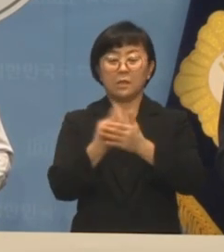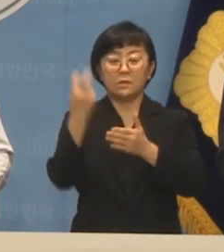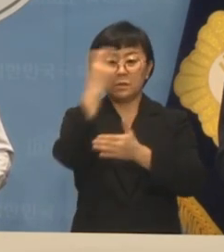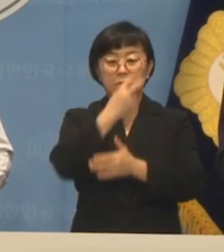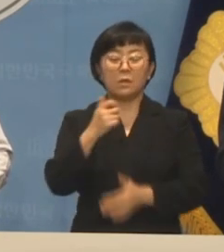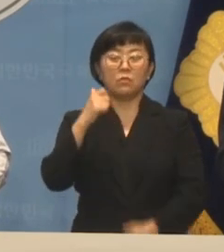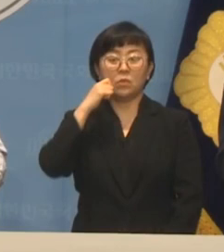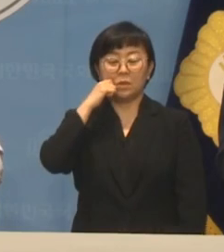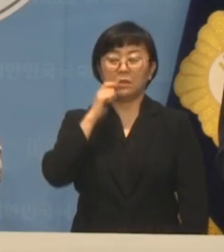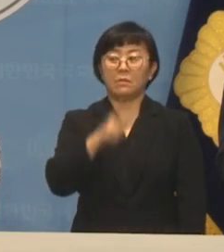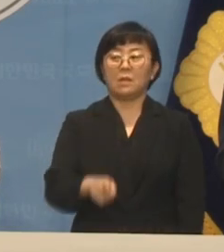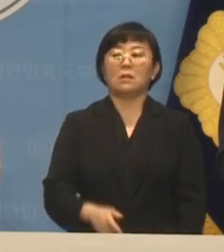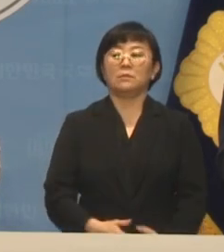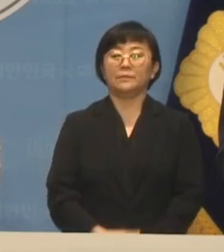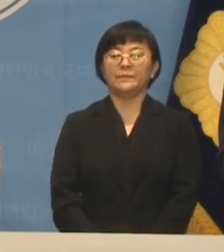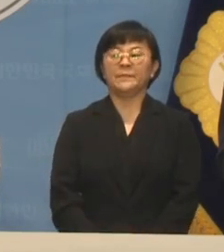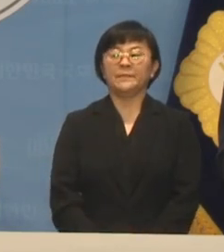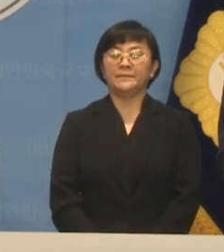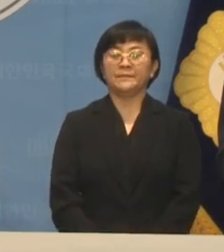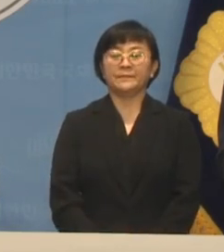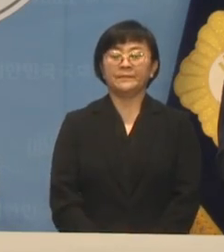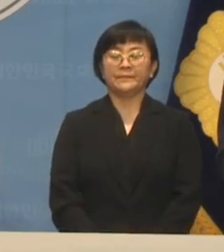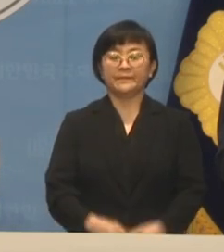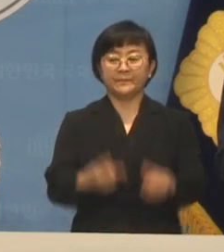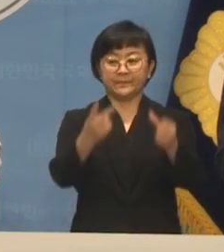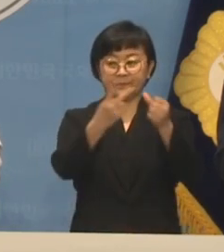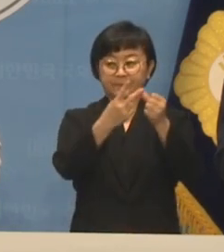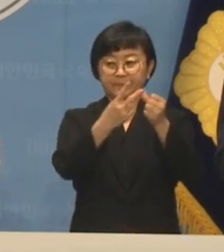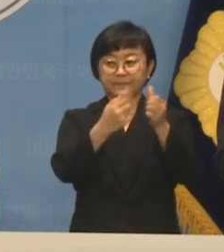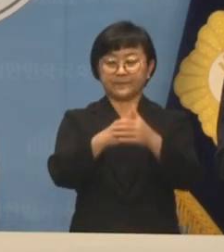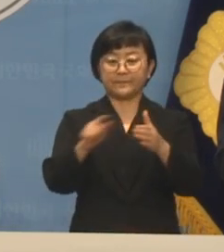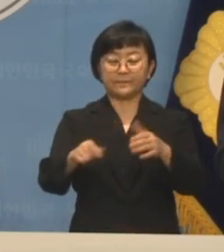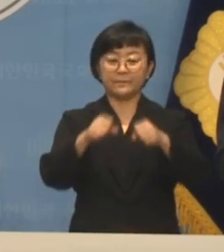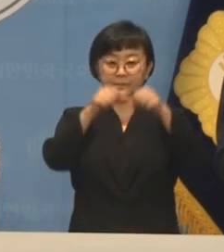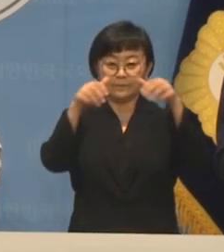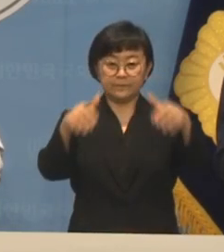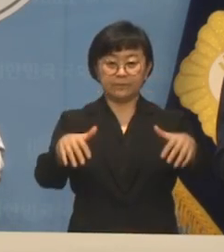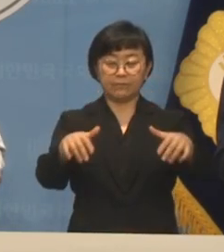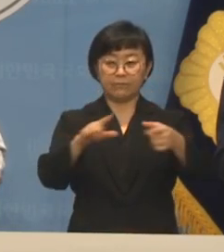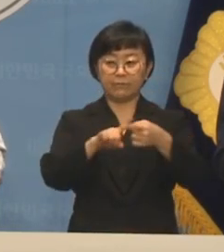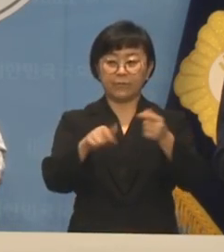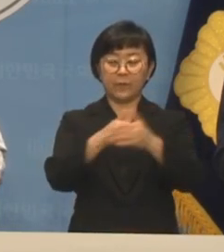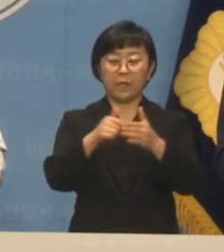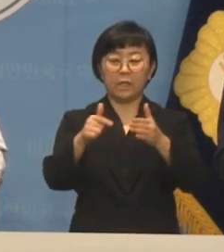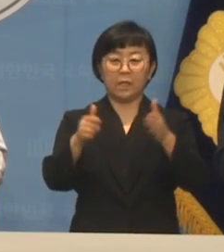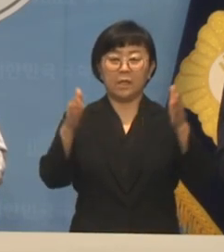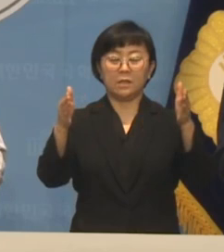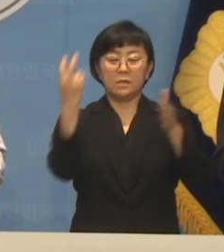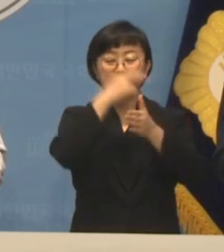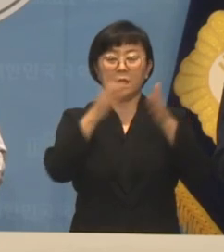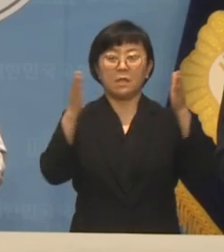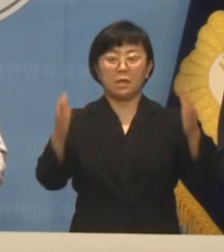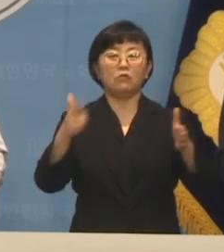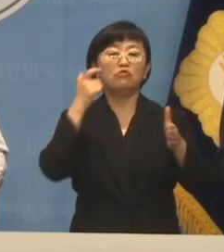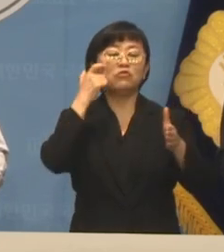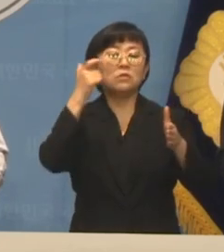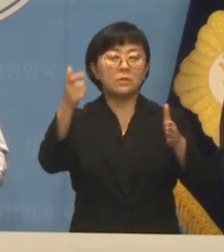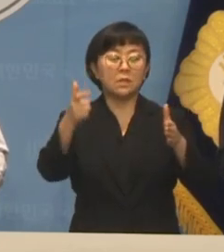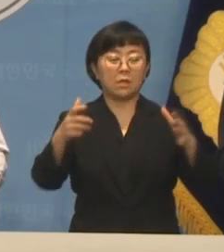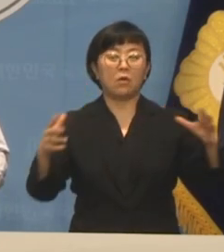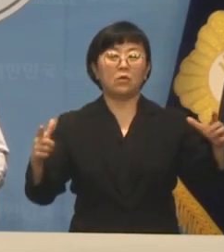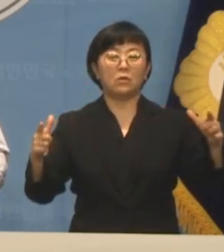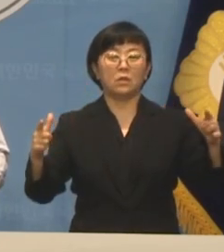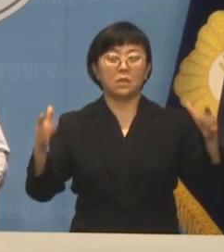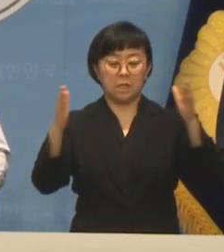수 없다는 것입니다. 두 번째는 체계작구 심사 기한을 60일 이내로